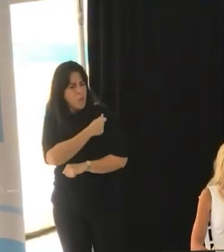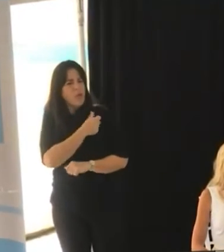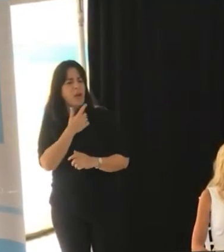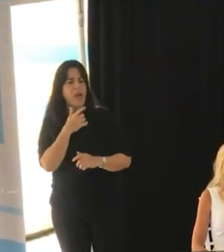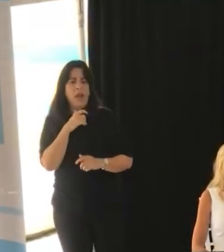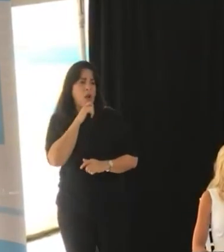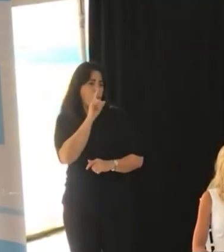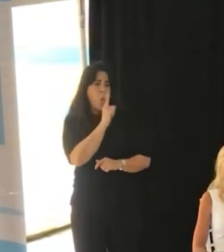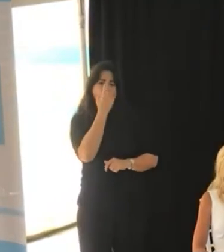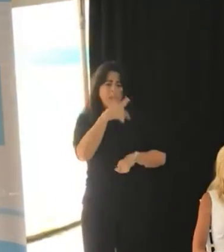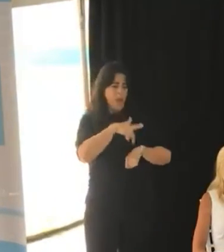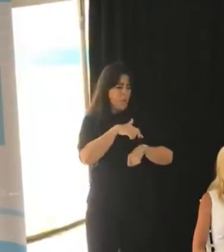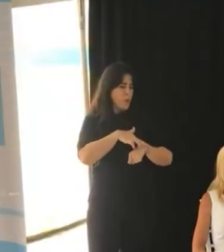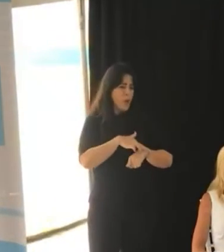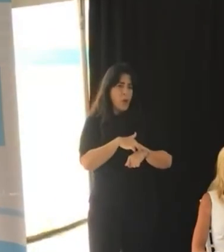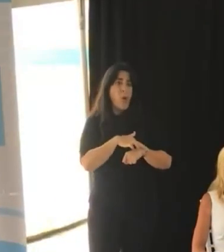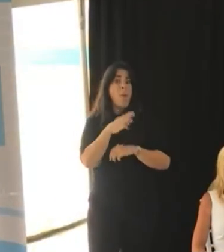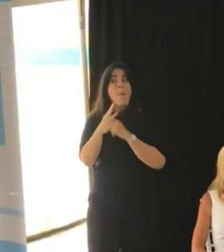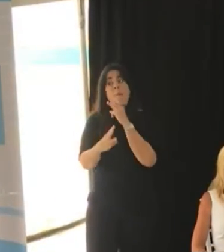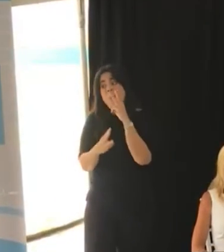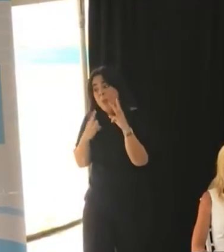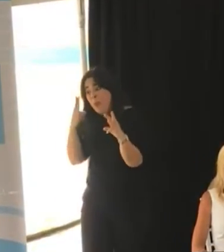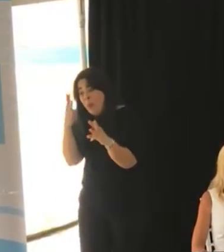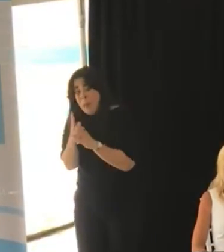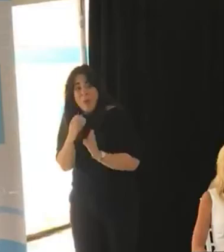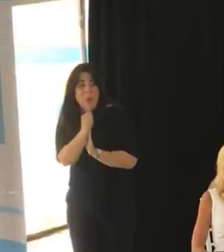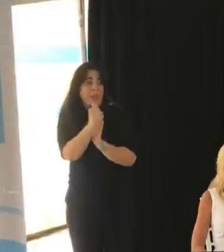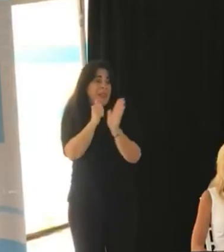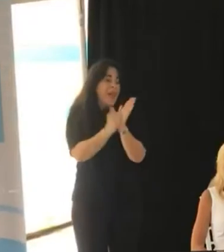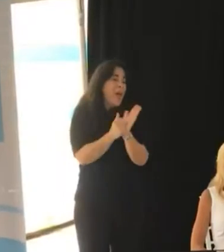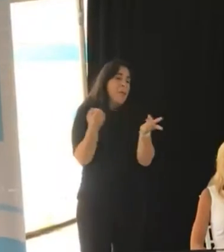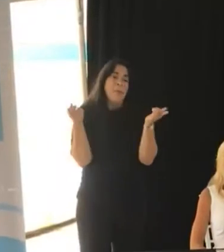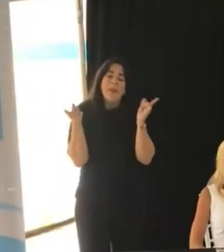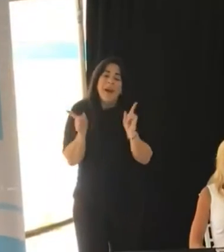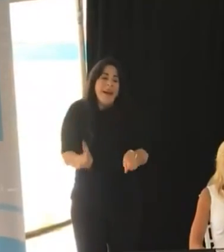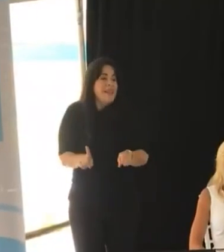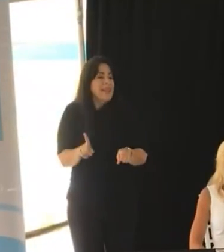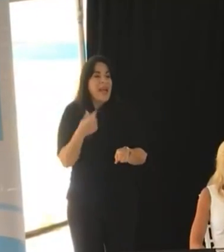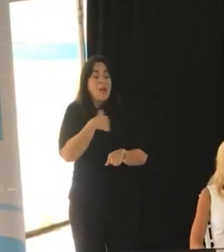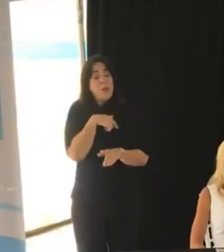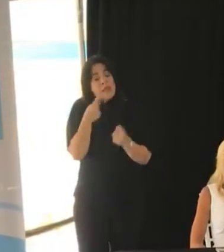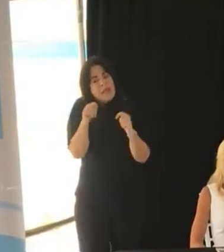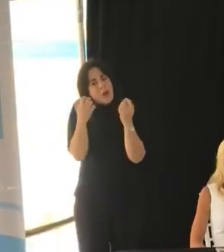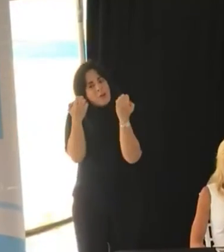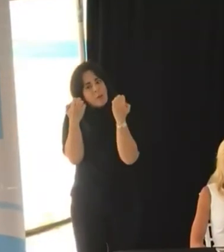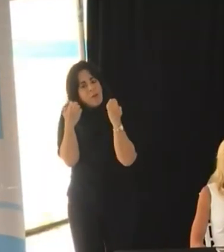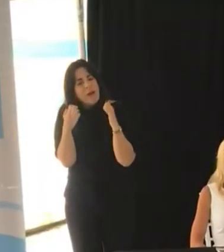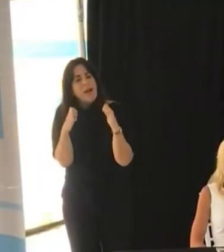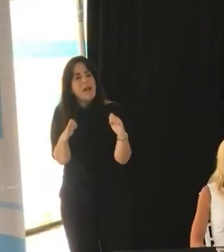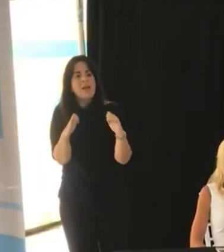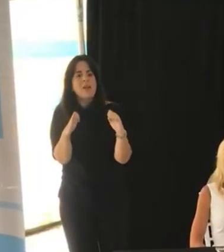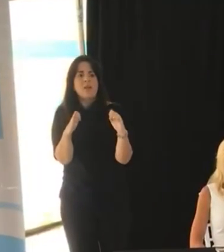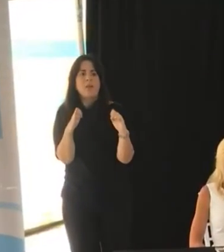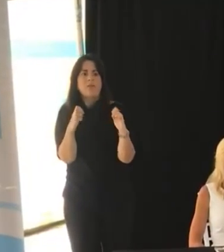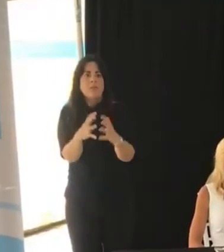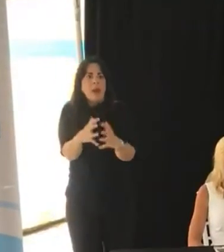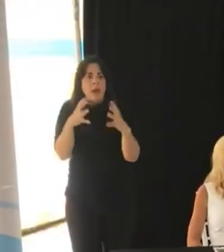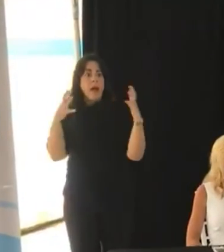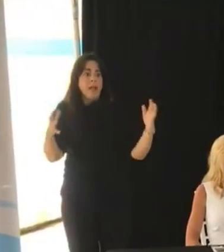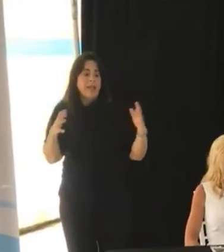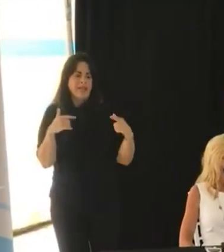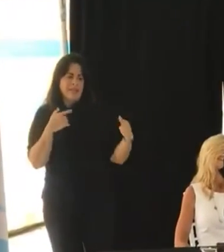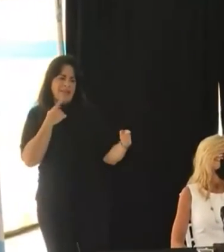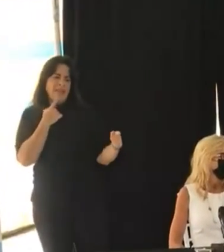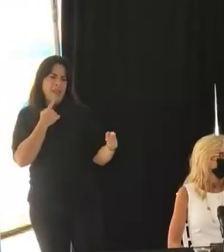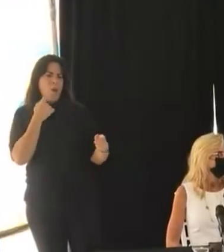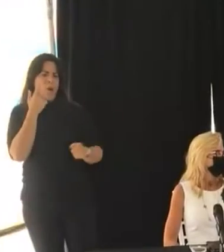Rico, esto es un problema a nivel mundial y a nivel de los estados. Y nosotros estamos haciendo un esfuerzo sobrenatural. Y como dijo Lili